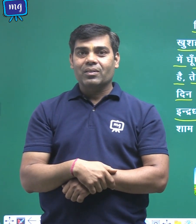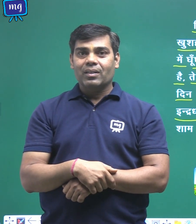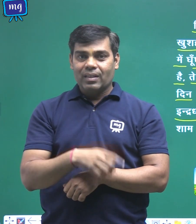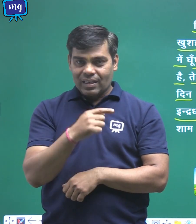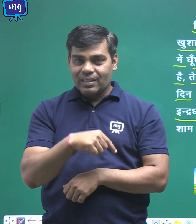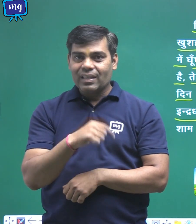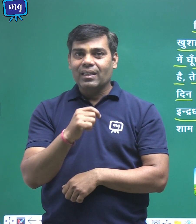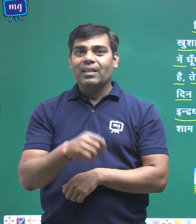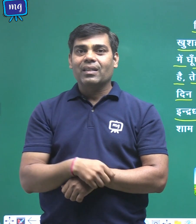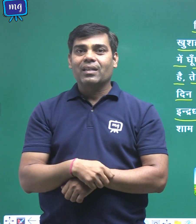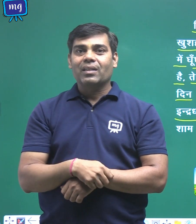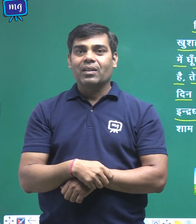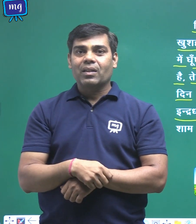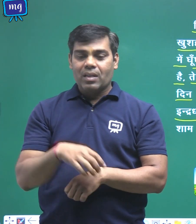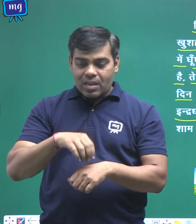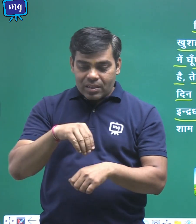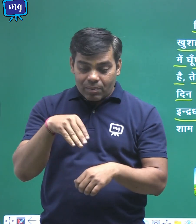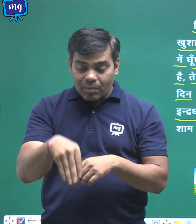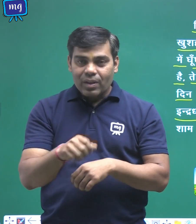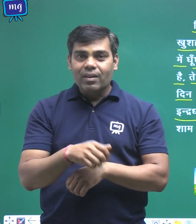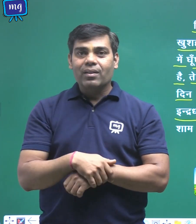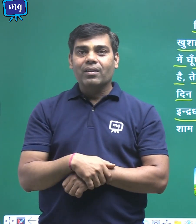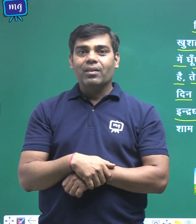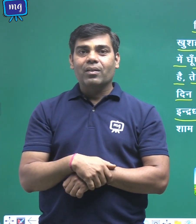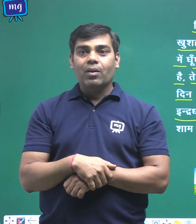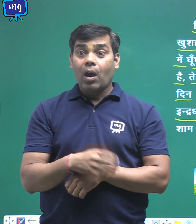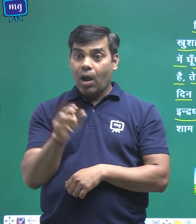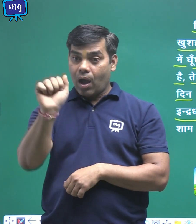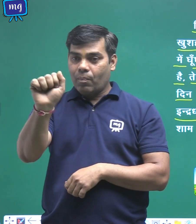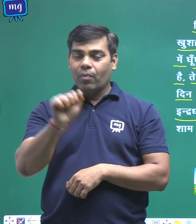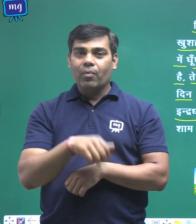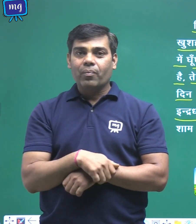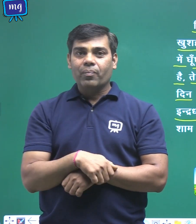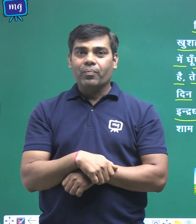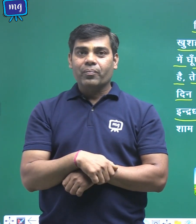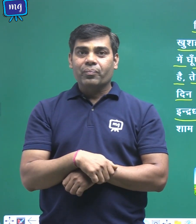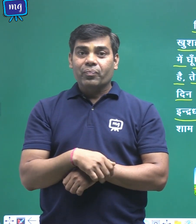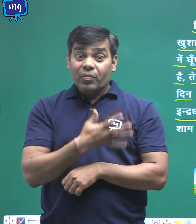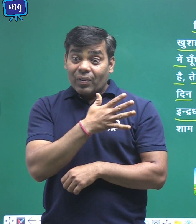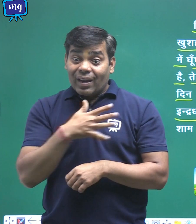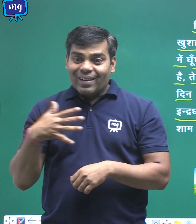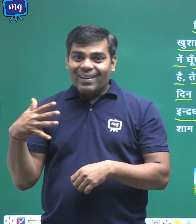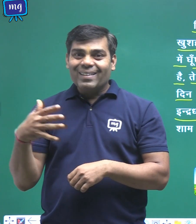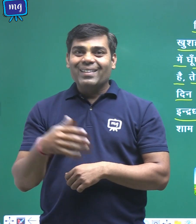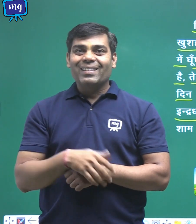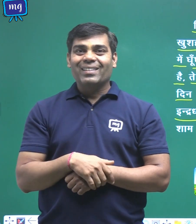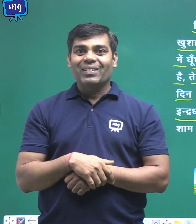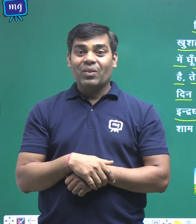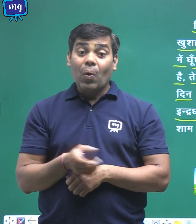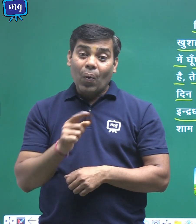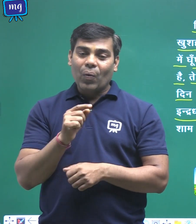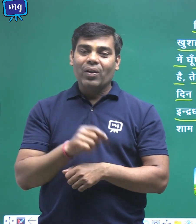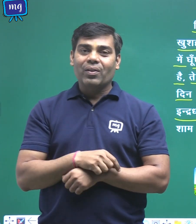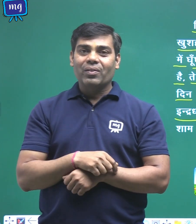नीचे धरती पर आपको हरियाली